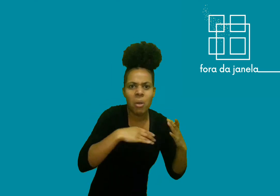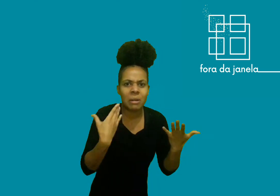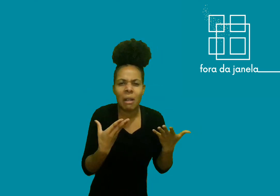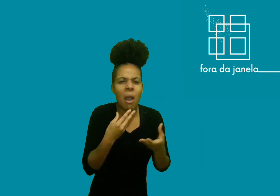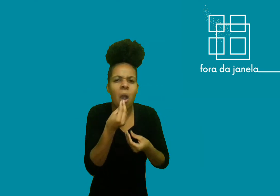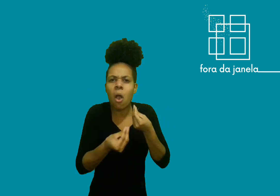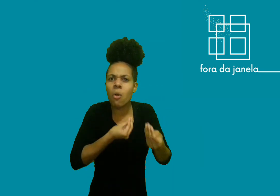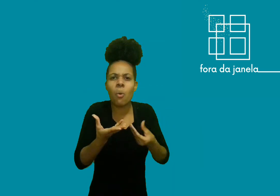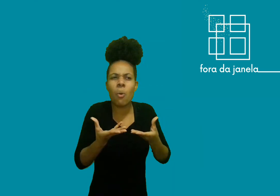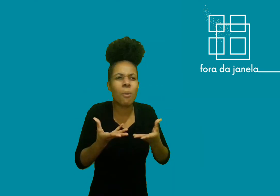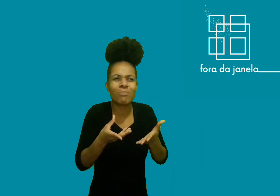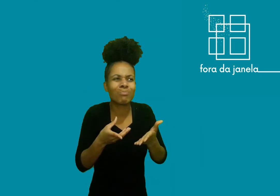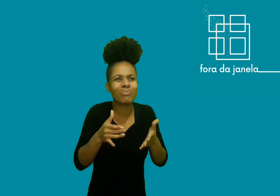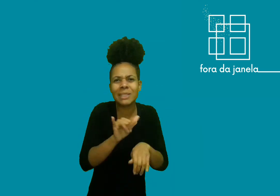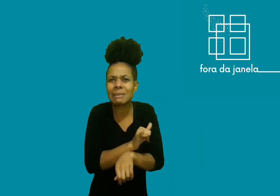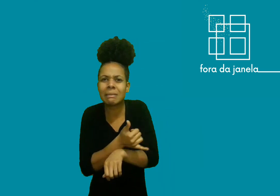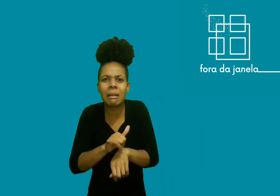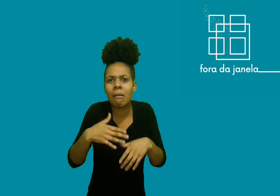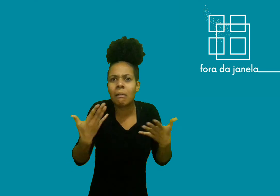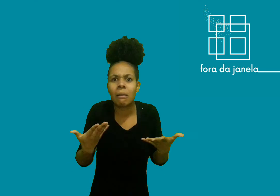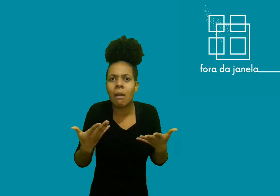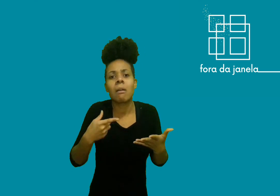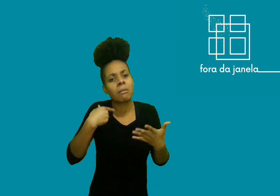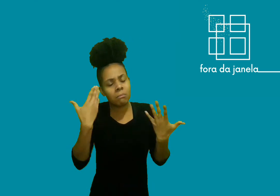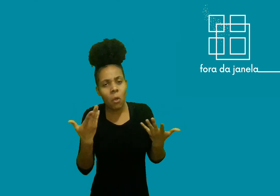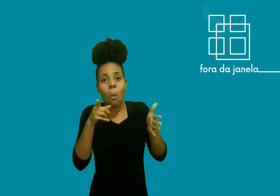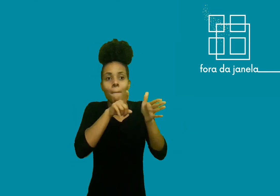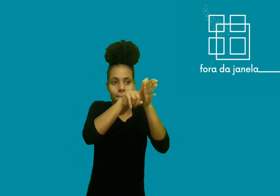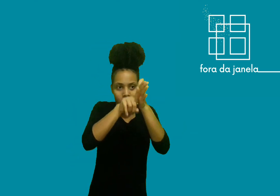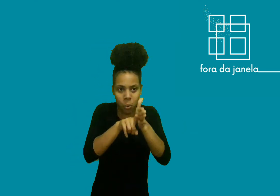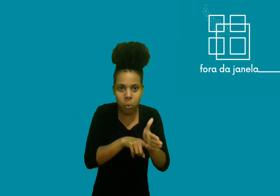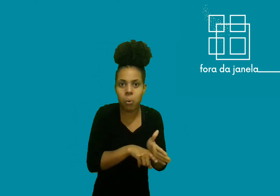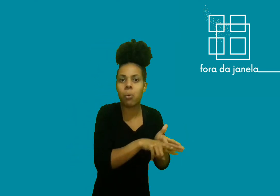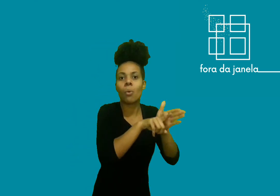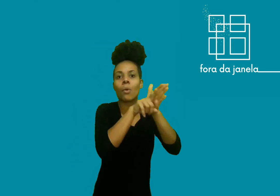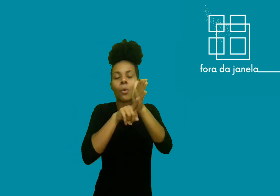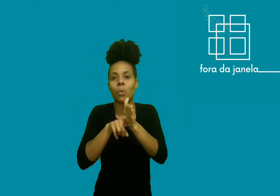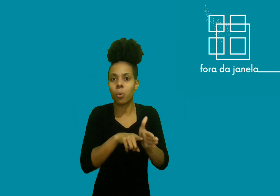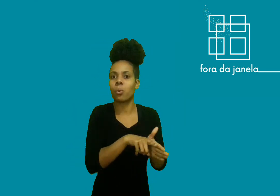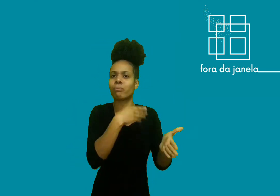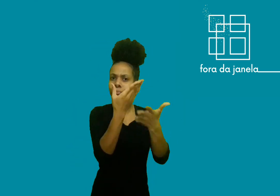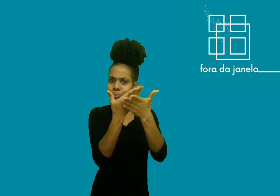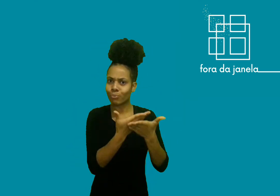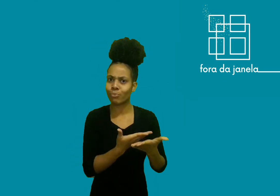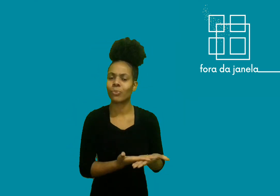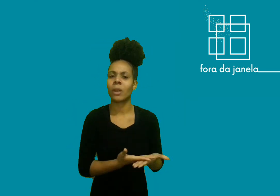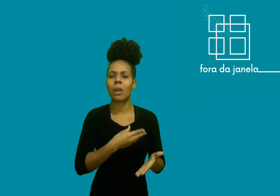com ele, qual eram as melhores formas de se comunicar, e a partir disso surgiu esse desejo de aprender as línguas de sinais. Muito